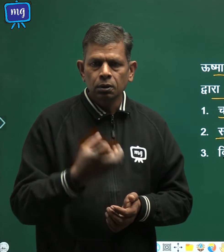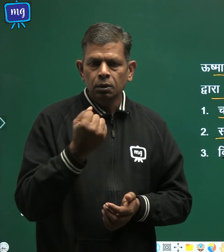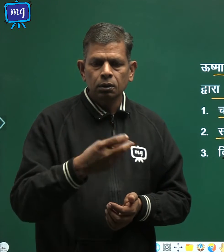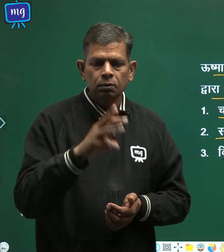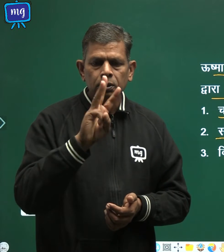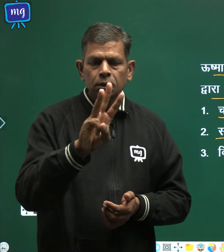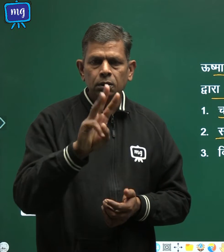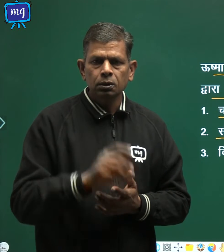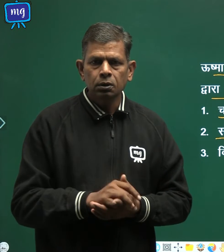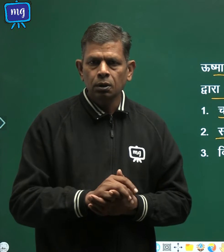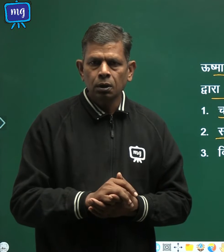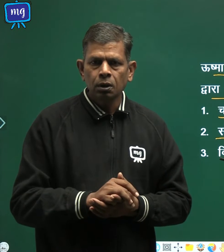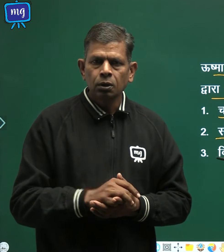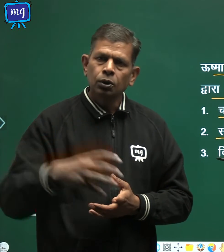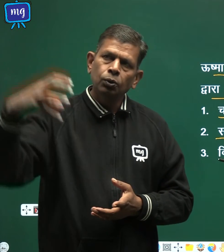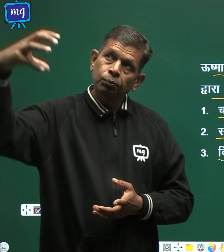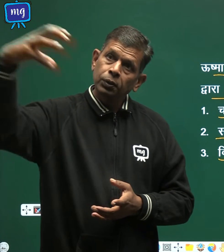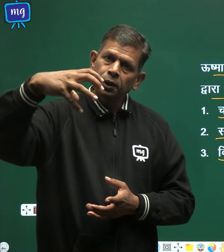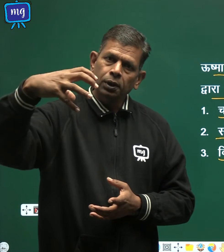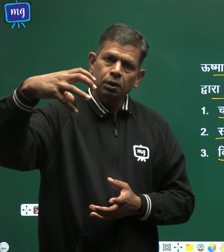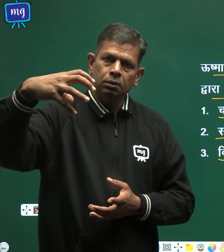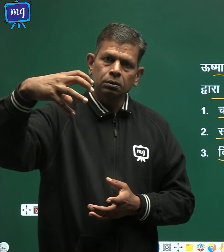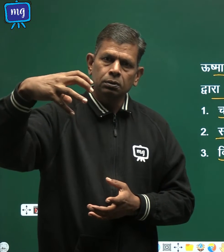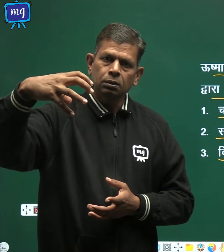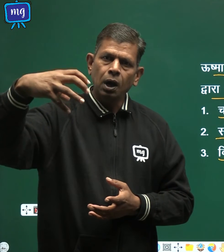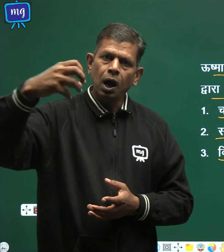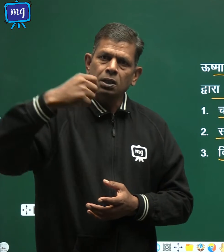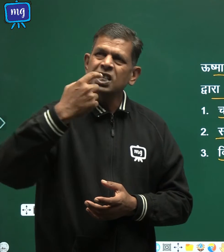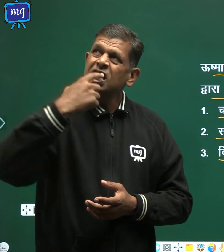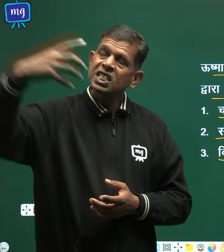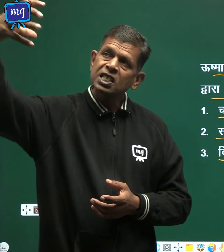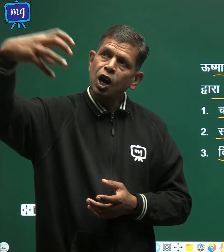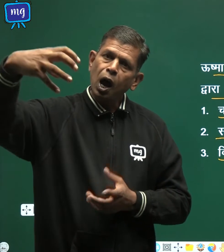नंबर 3 विकिरण।